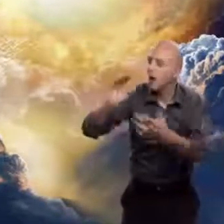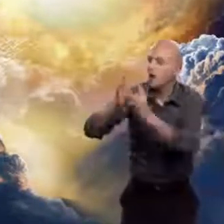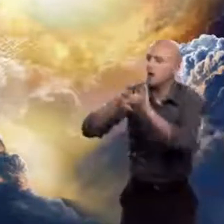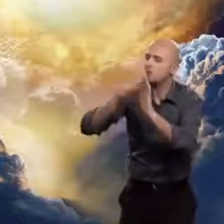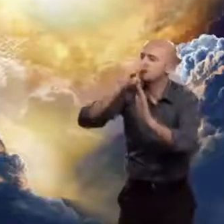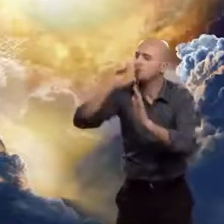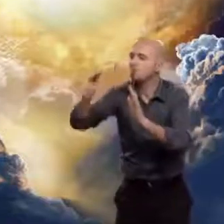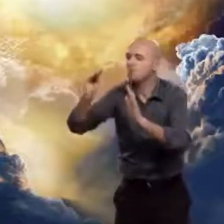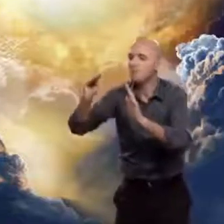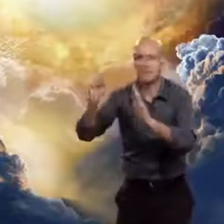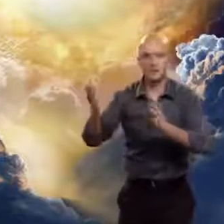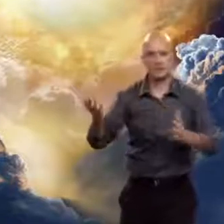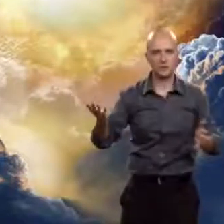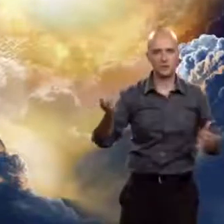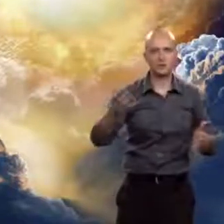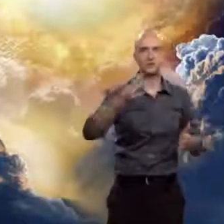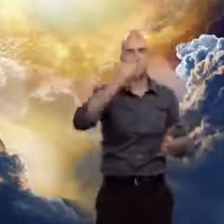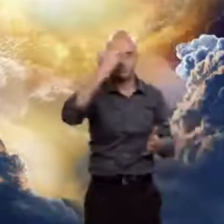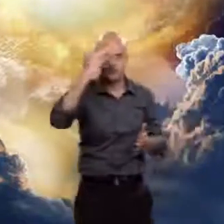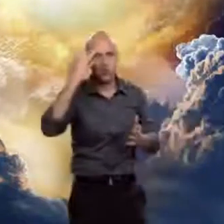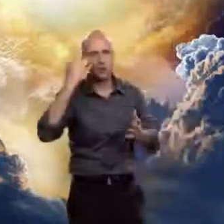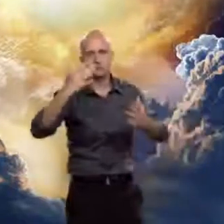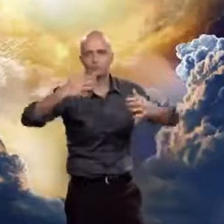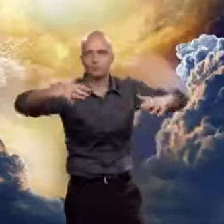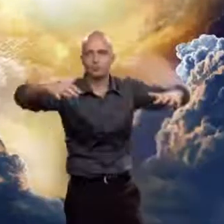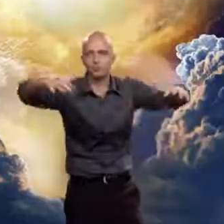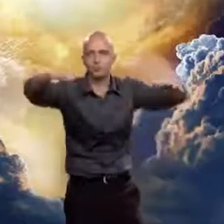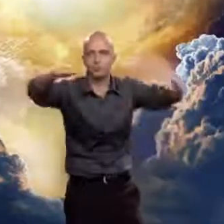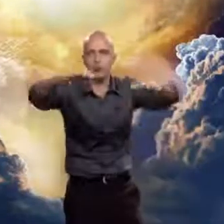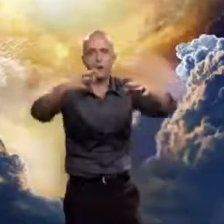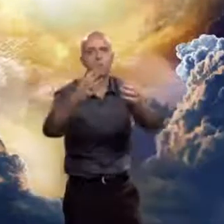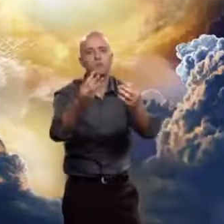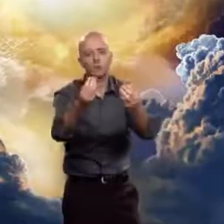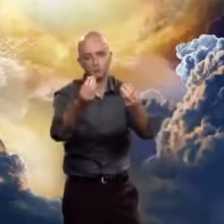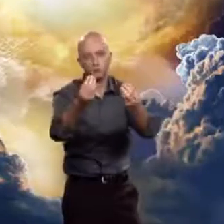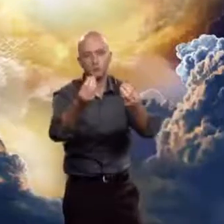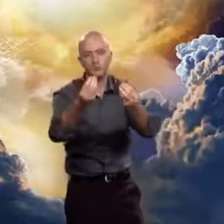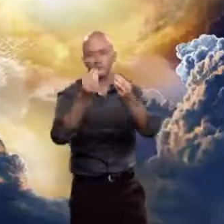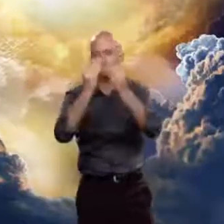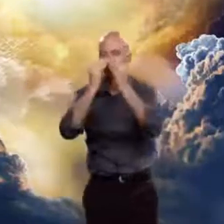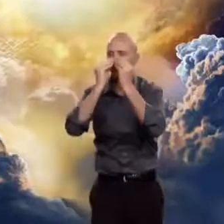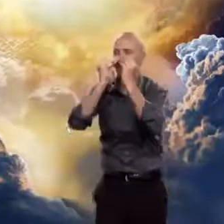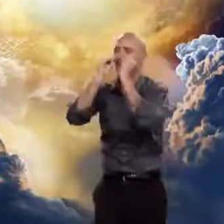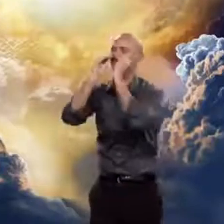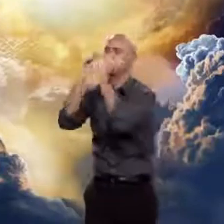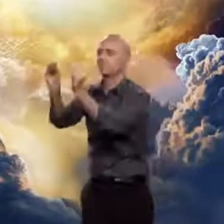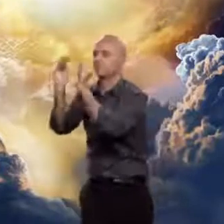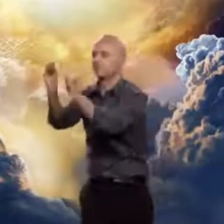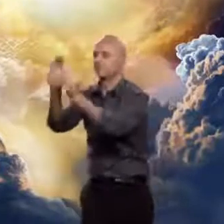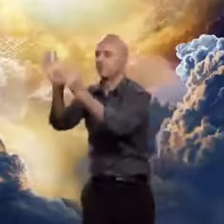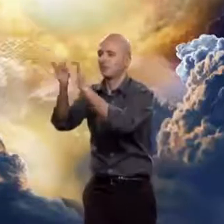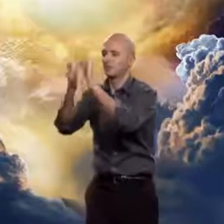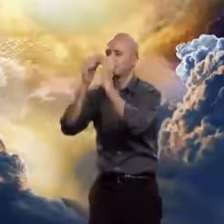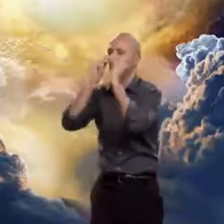tem impedido multidões, ainda hoje, de tomar a iniciativa de pesquisar a Bíblia. São instruídas a aceitar